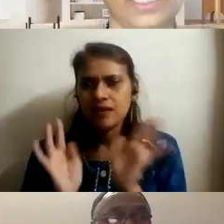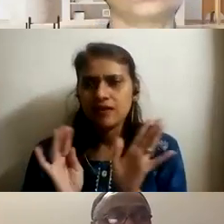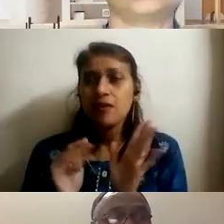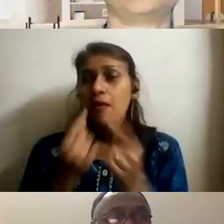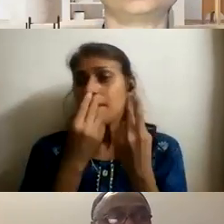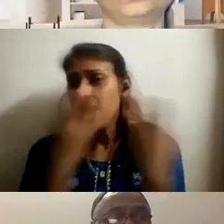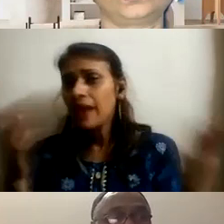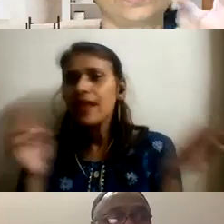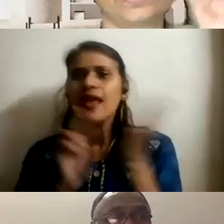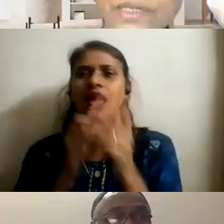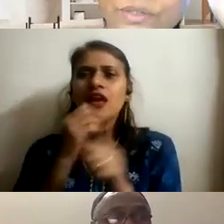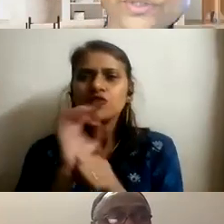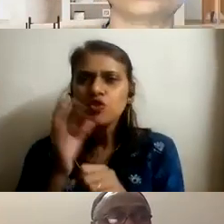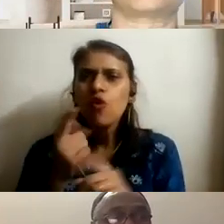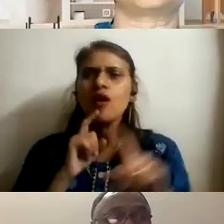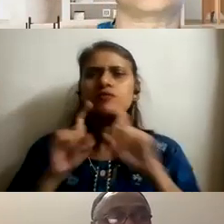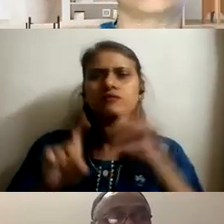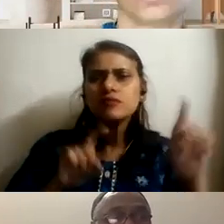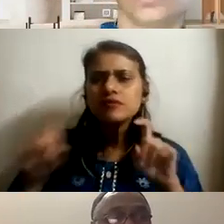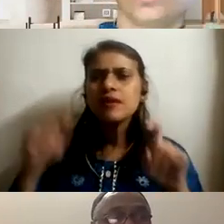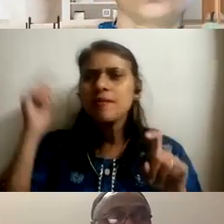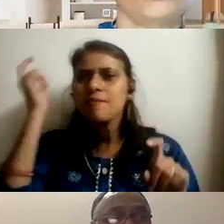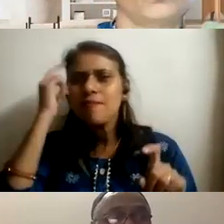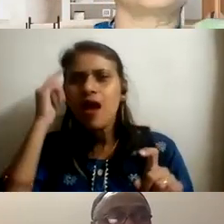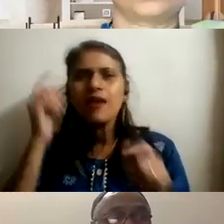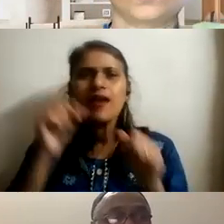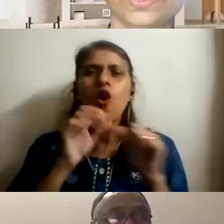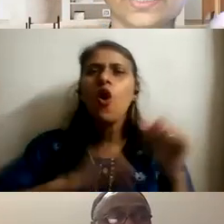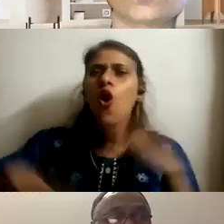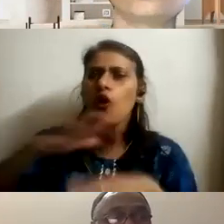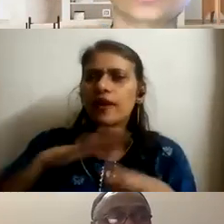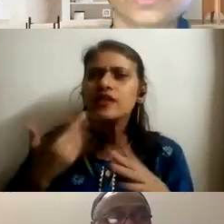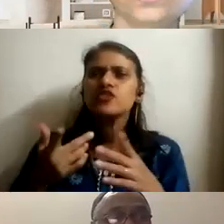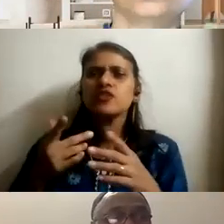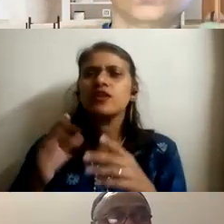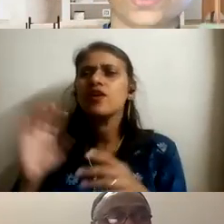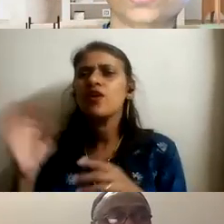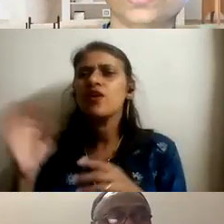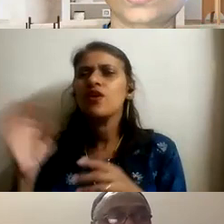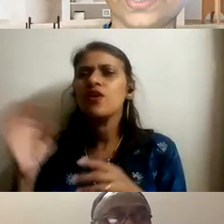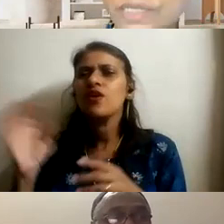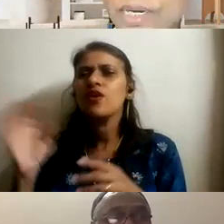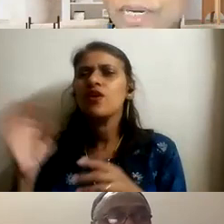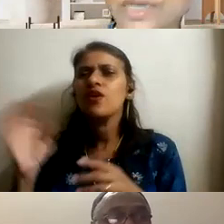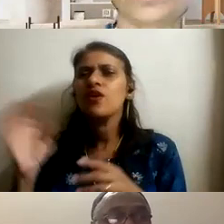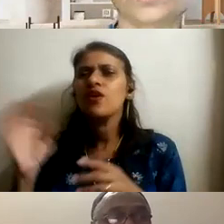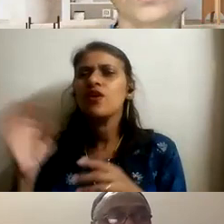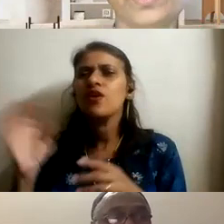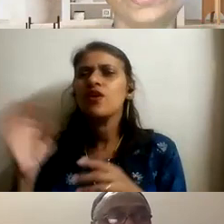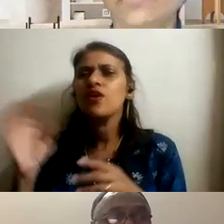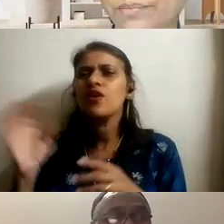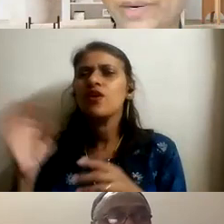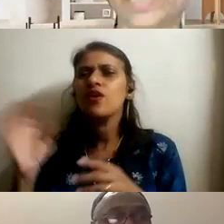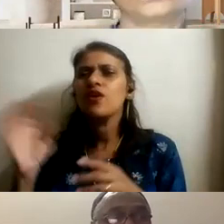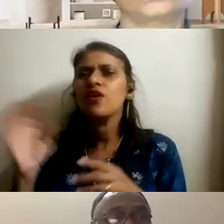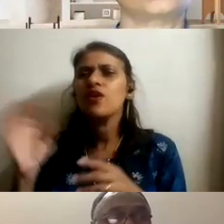संस्थाओं से बात करनी पड़ती है जस्ट टू चेंज माइंडसेट्स, और बहुत सारे चीज़ें जो फिजिकल स्ट्रक्चरल चेंजेस करनी पड़ती है. सो द